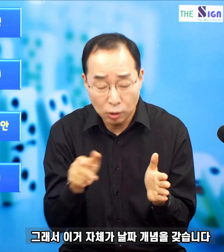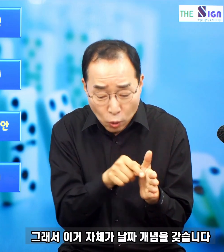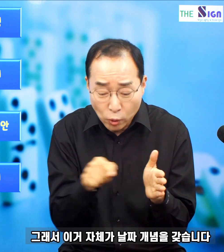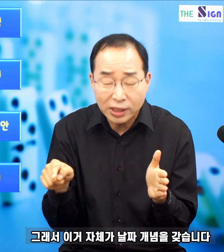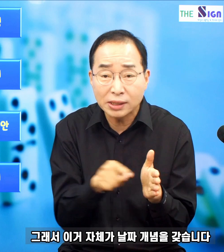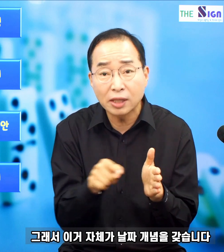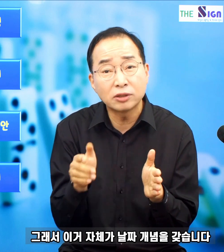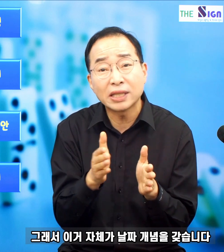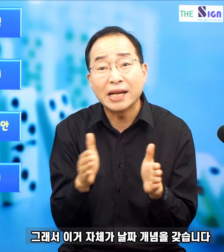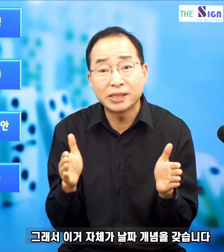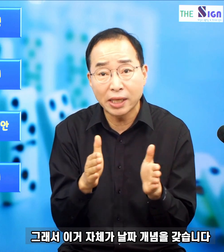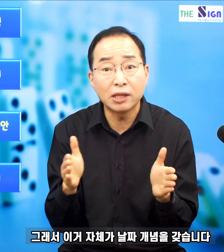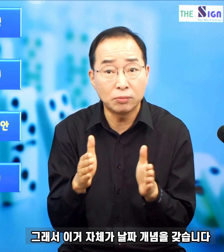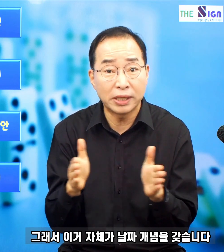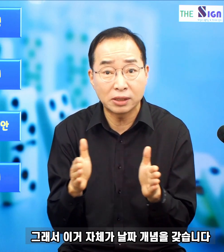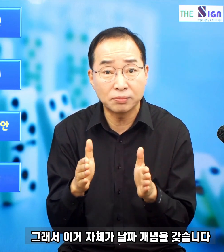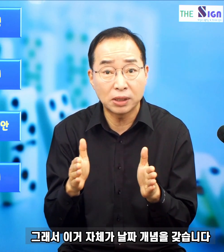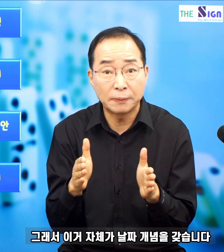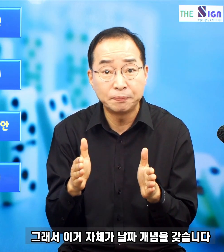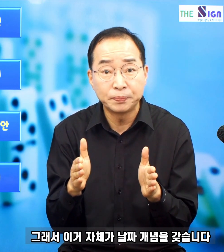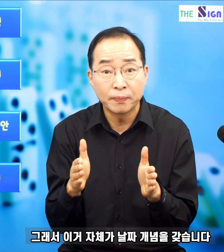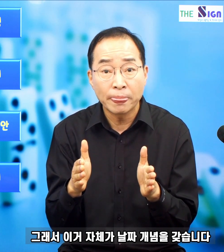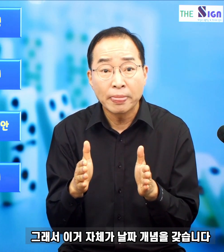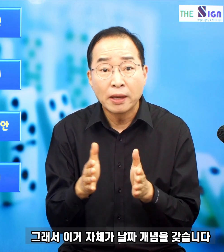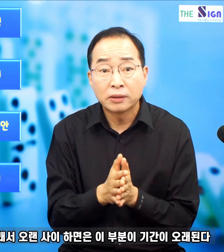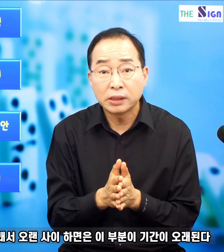요거 자체가 좀 날짜 개념을 갖습니다. 그래서